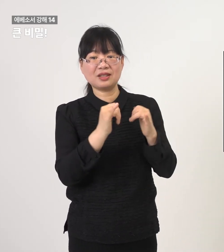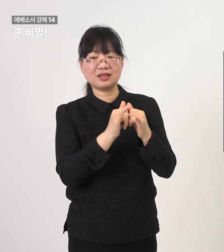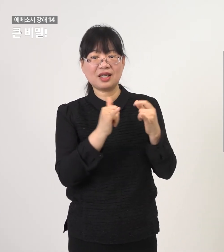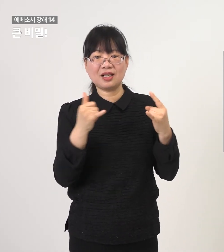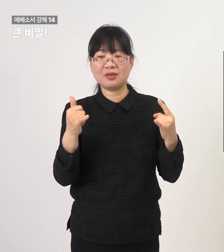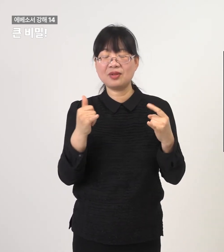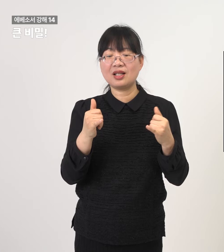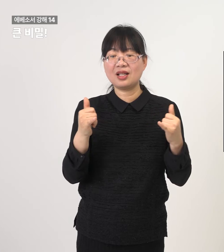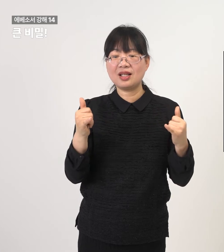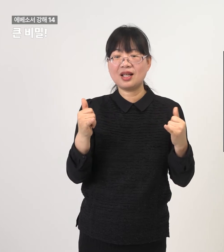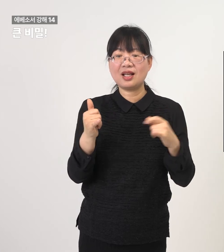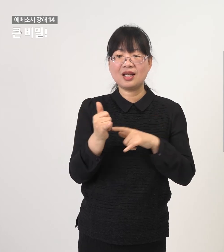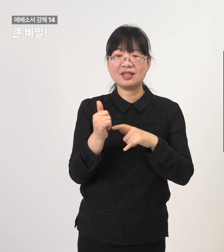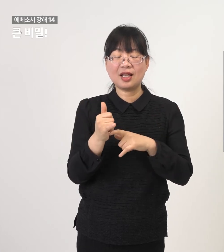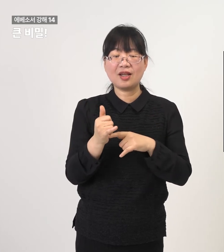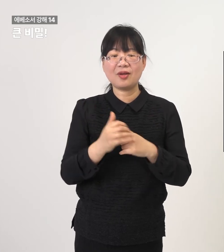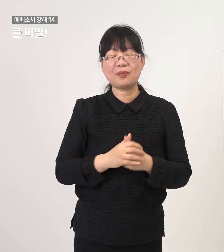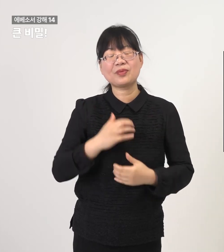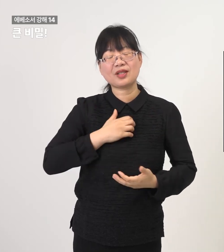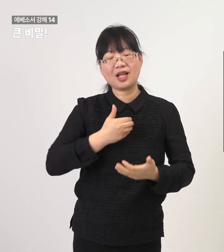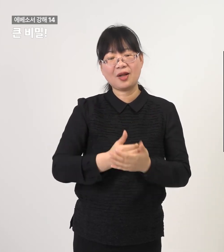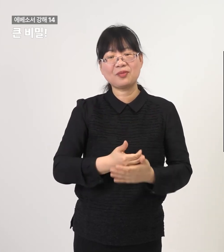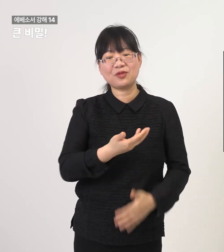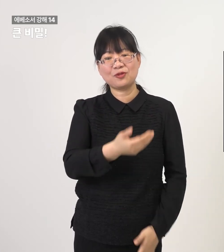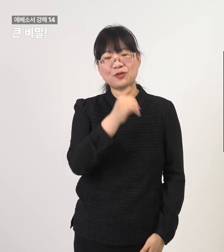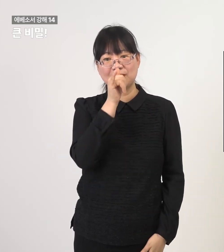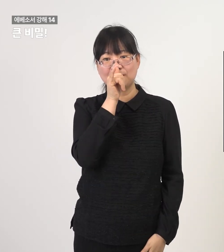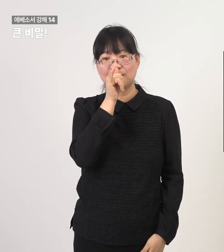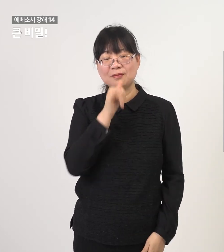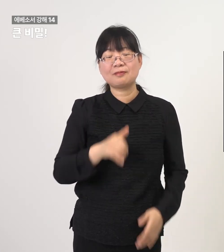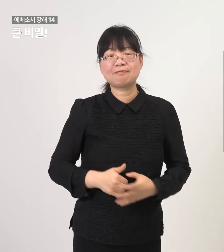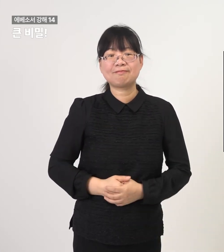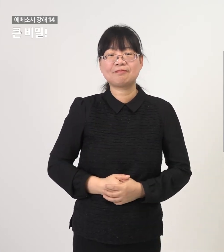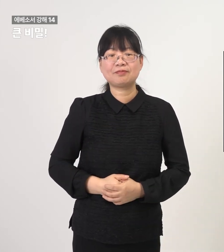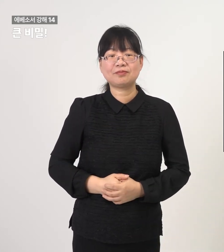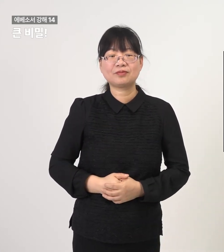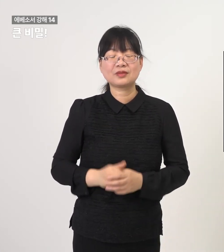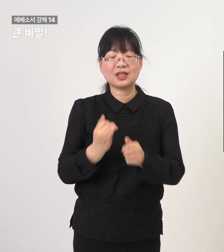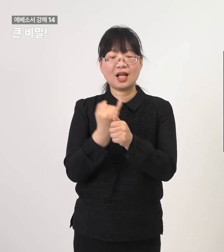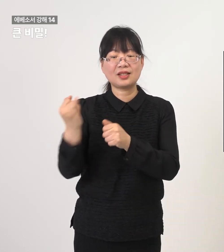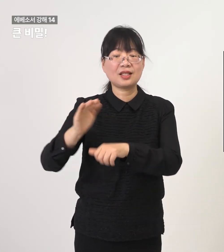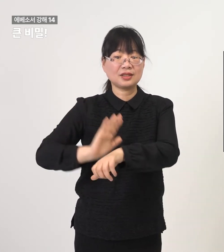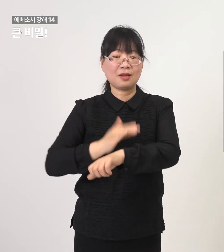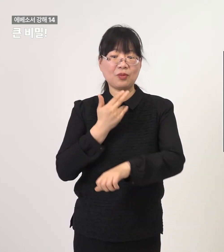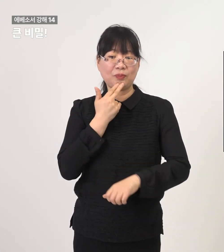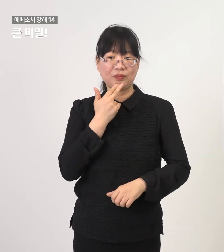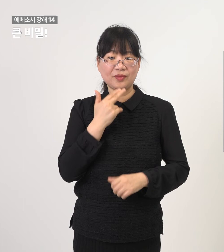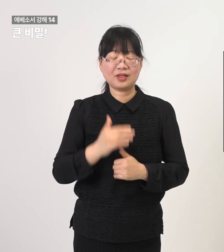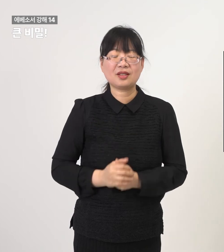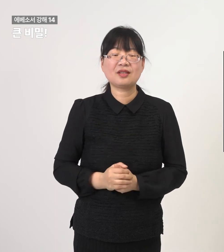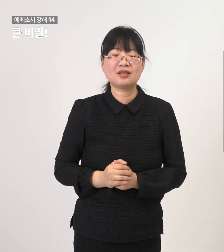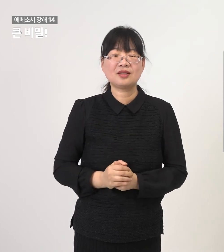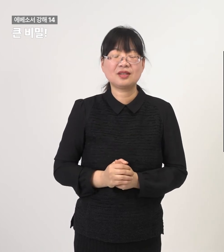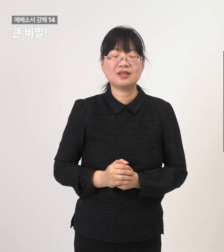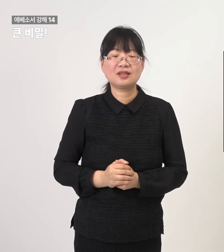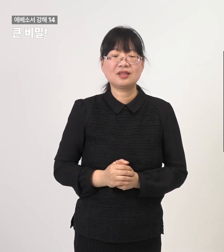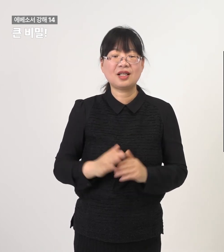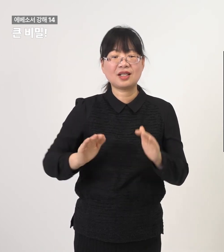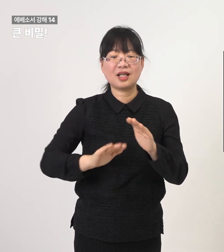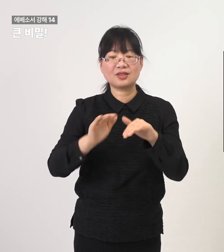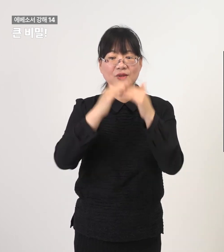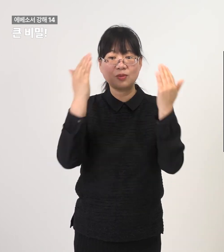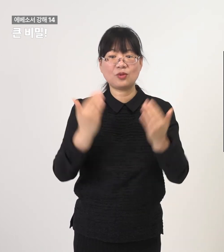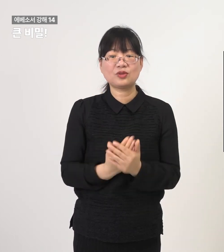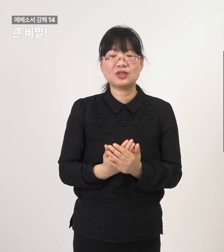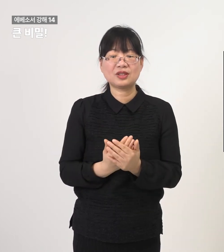분들에게 회자될 정도로 감동스러웠어요. 아내 잘못 없습니다. 가정의